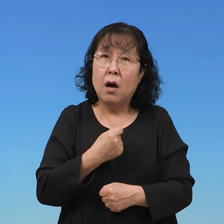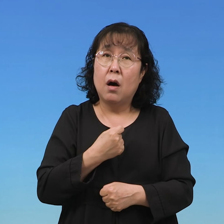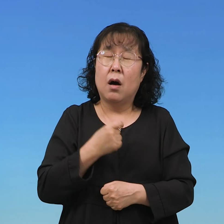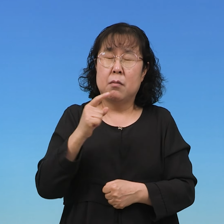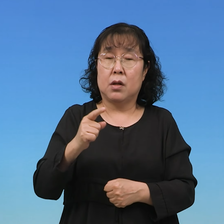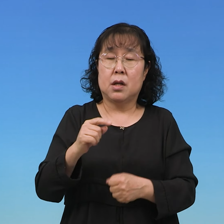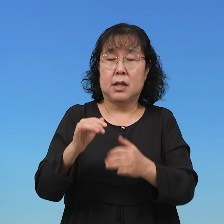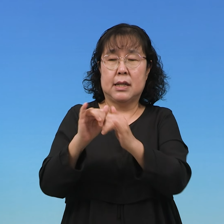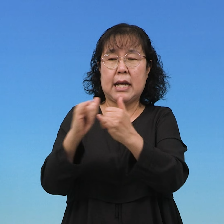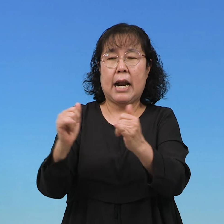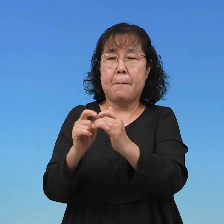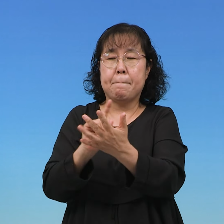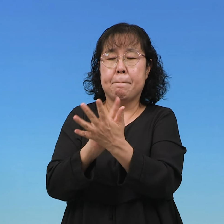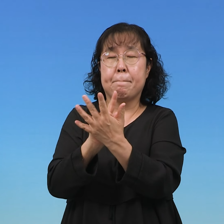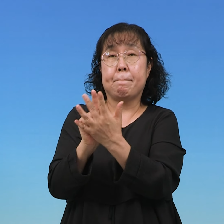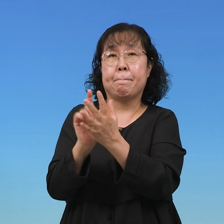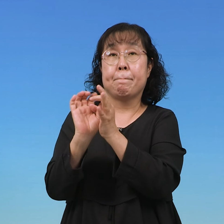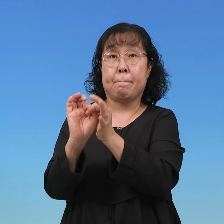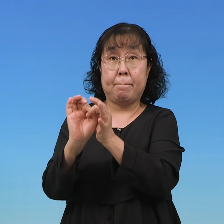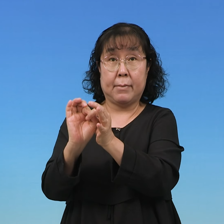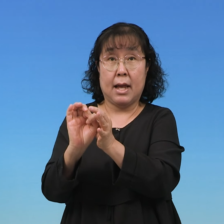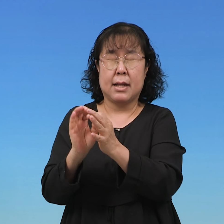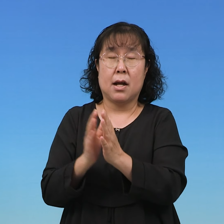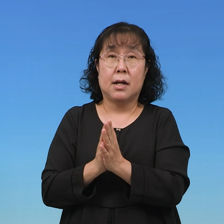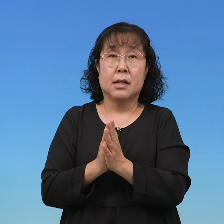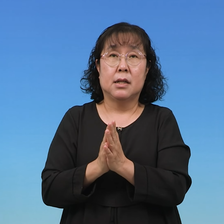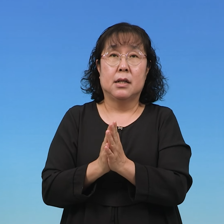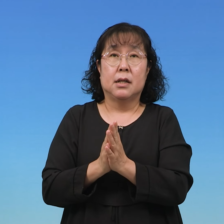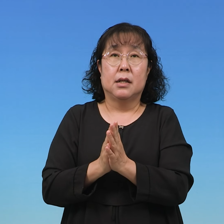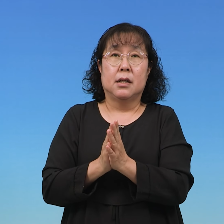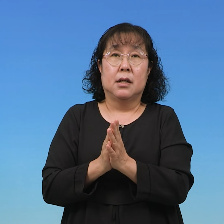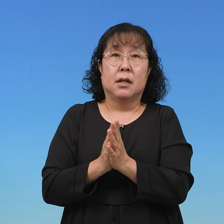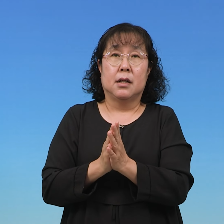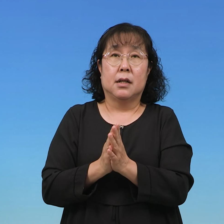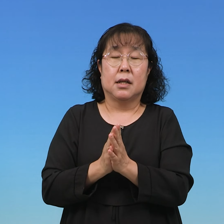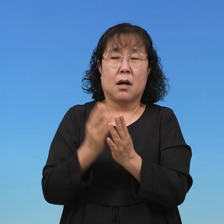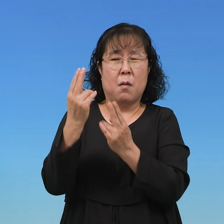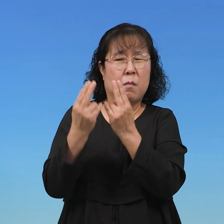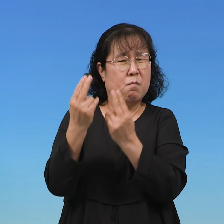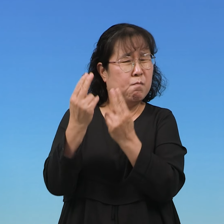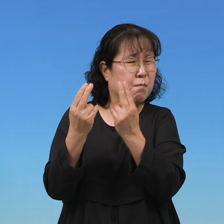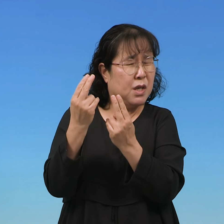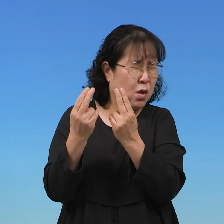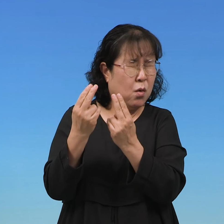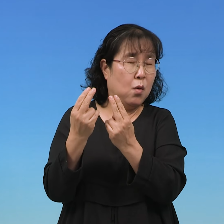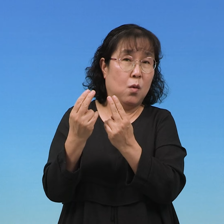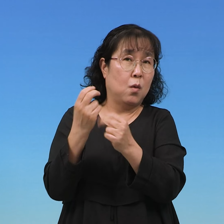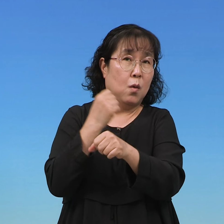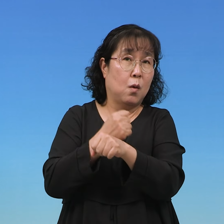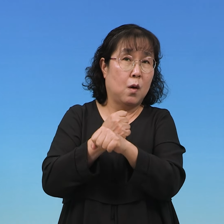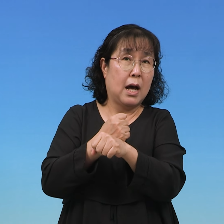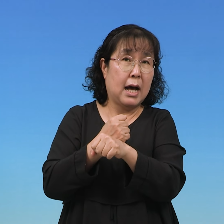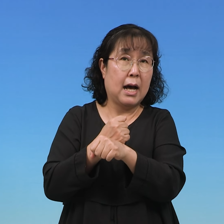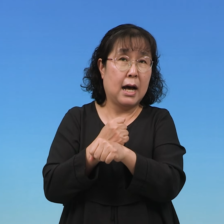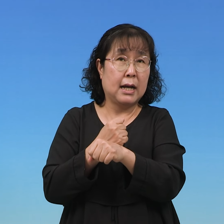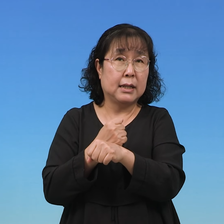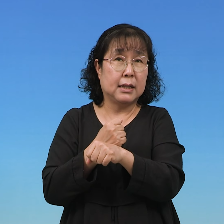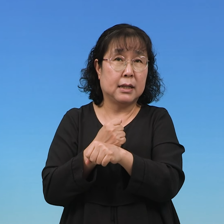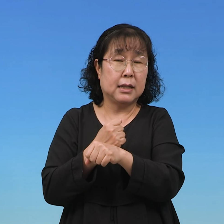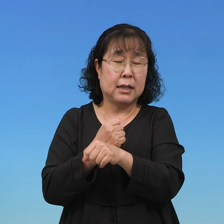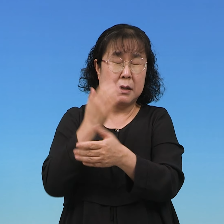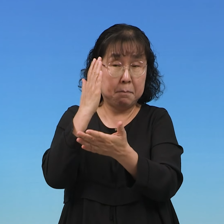대인 관계에서는 그런 살리엘이처럼 또 배다른 형제들처럼 자꾸 비교당하고 비교의식 속에서